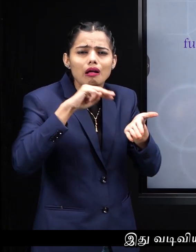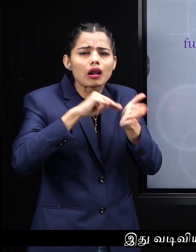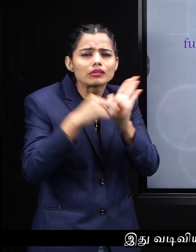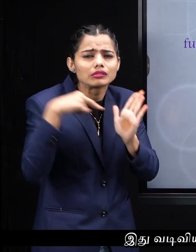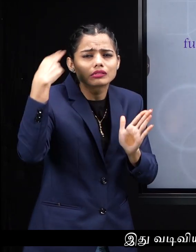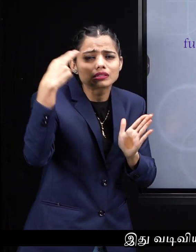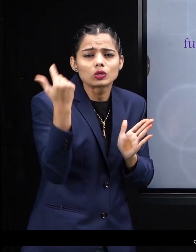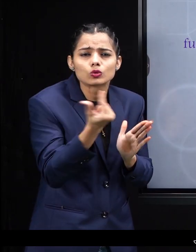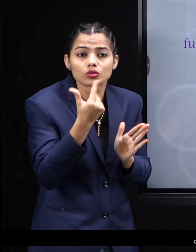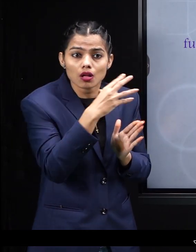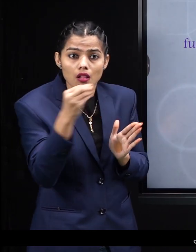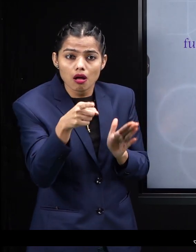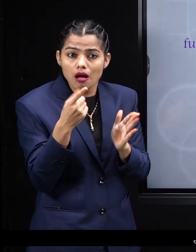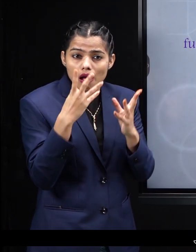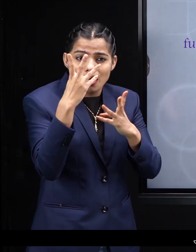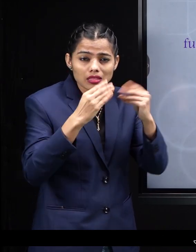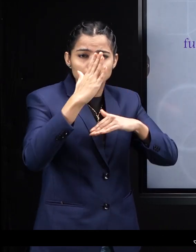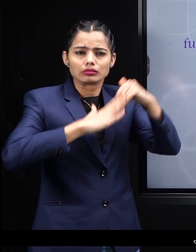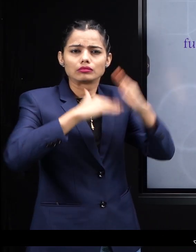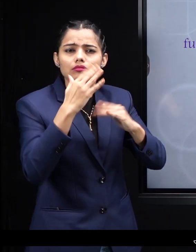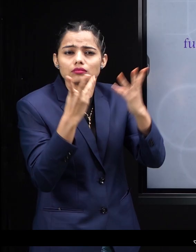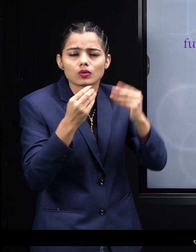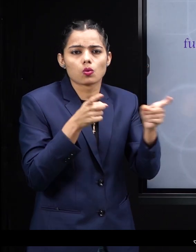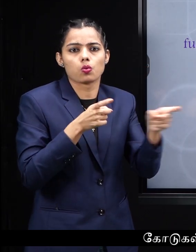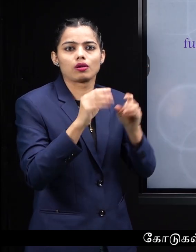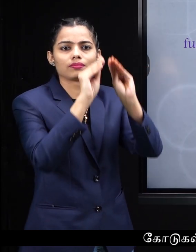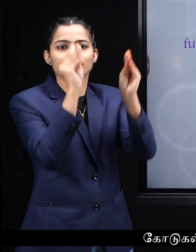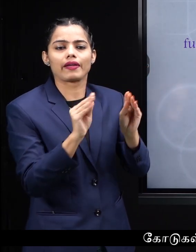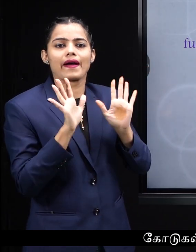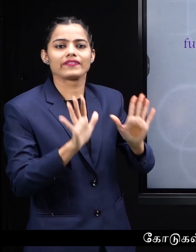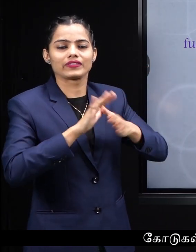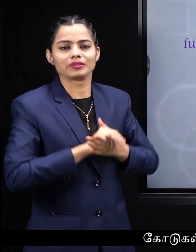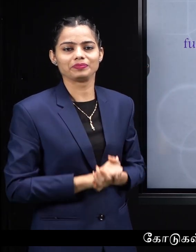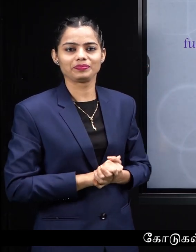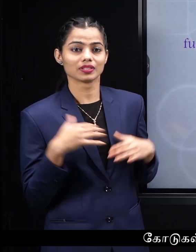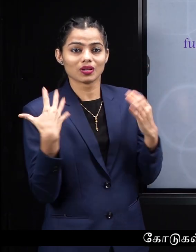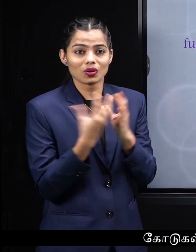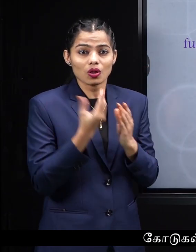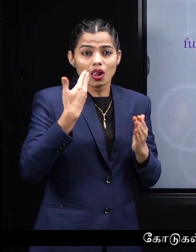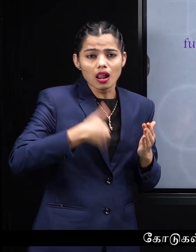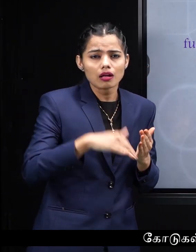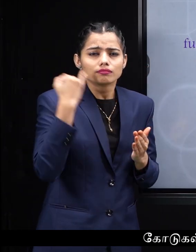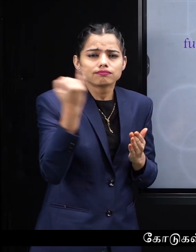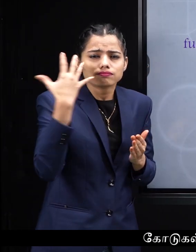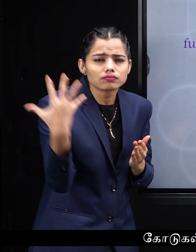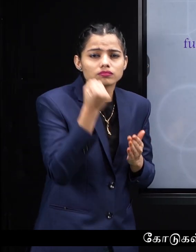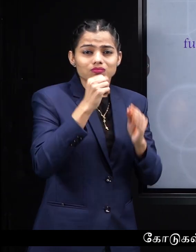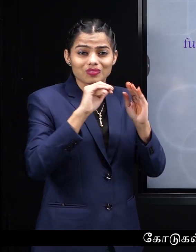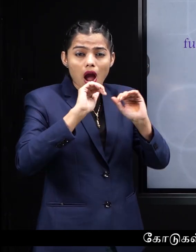மற்றும் உருவாக்குவதற்கான அடிப்படை விதிகளை வழங்குகிறது. புள்ளிகள், கோடுகள் மற்றும் கோணங்களின் பண்புகளை வரையறுக்கவும் புரிந்து